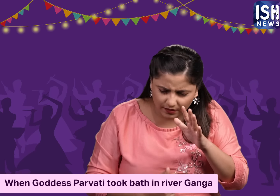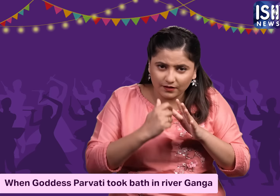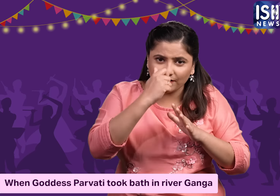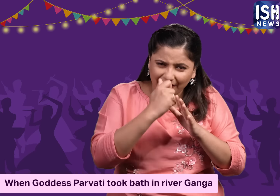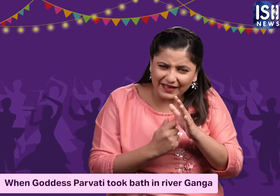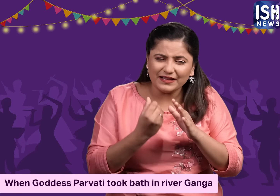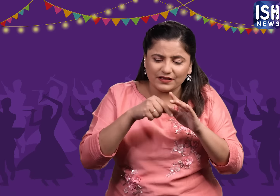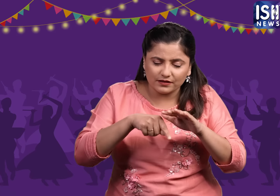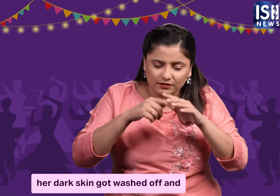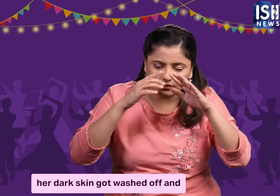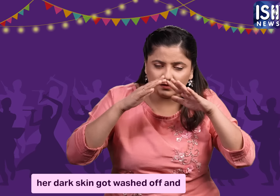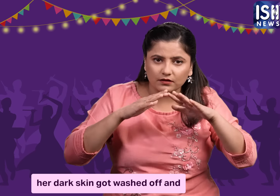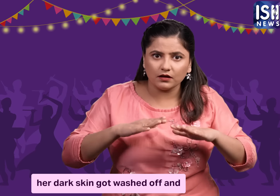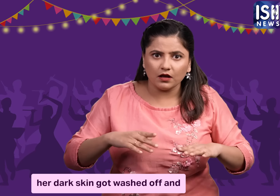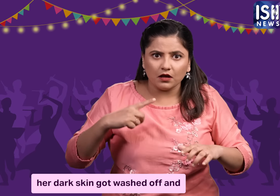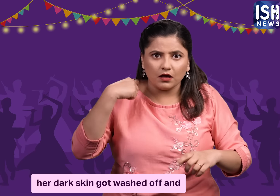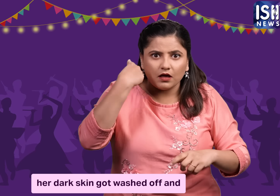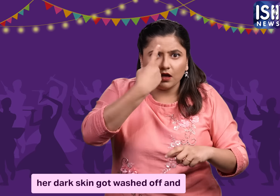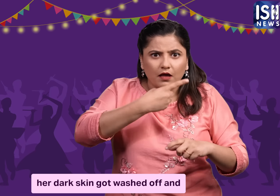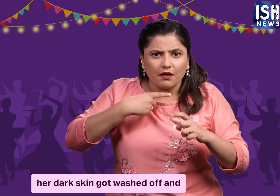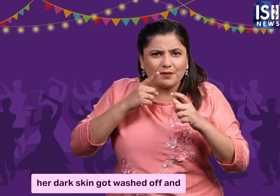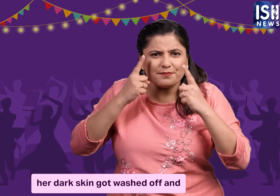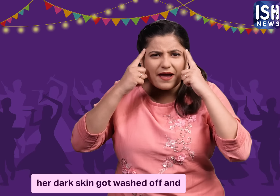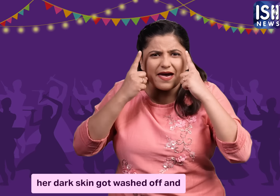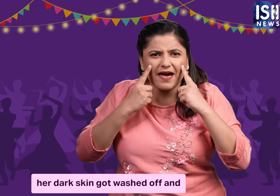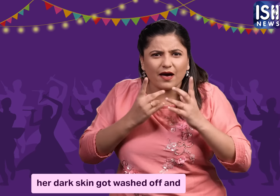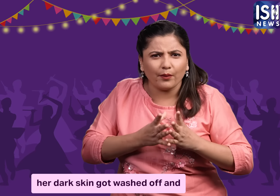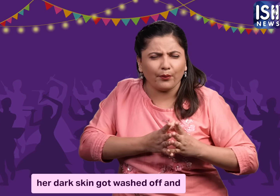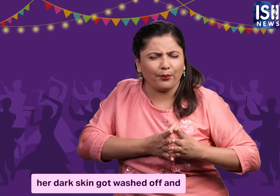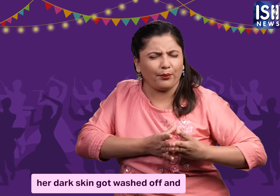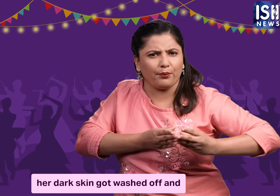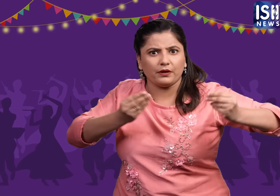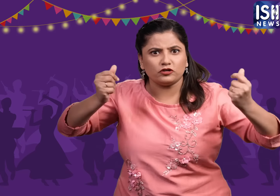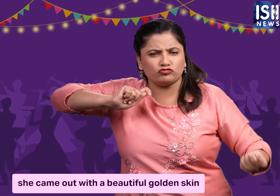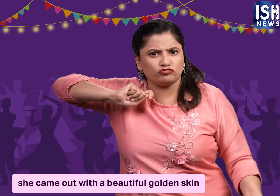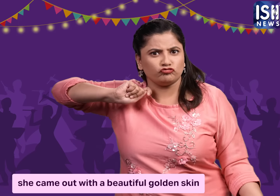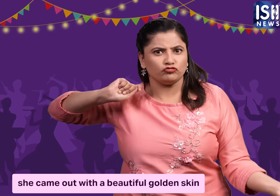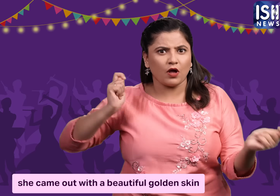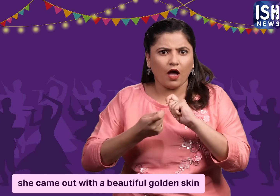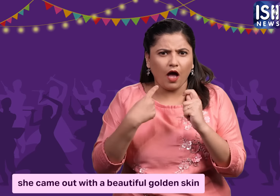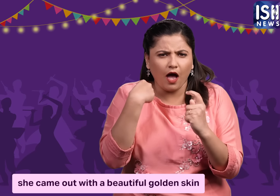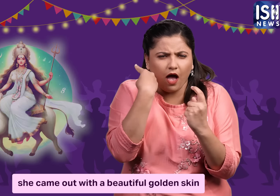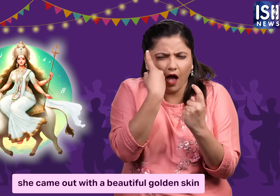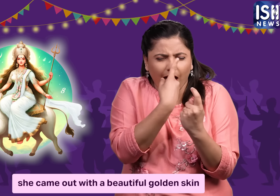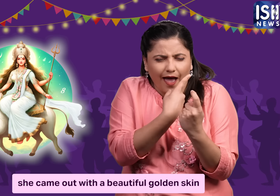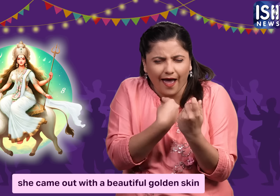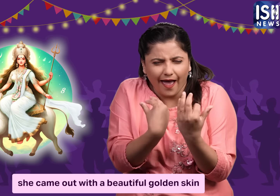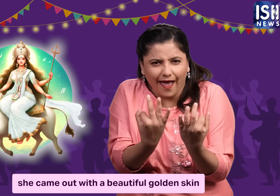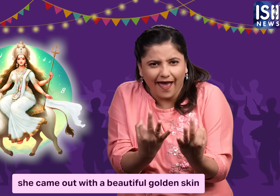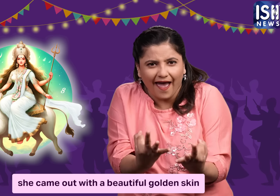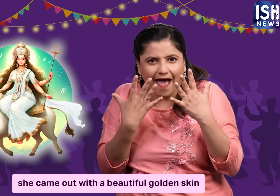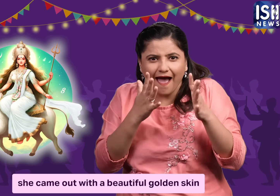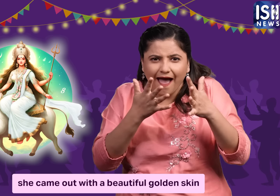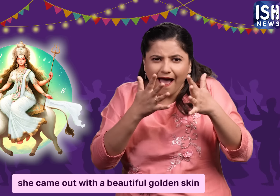में स्नान किया तो उनकी काली त्वचा धुल गई और वह सुंदर सुनहरी